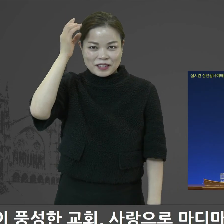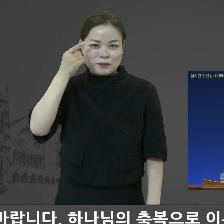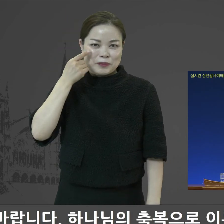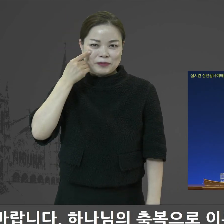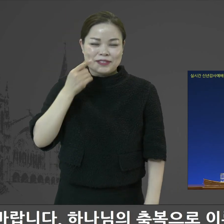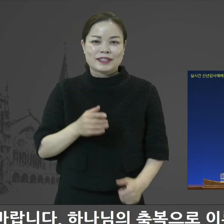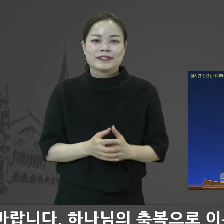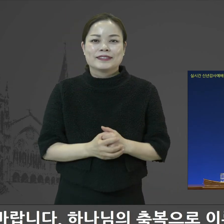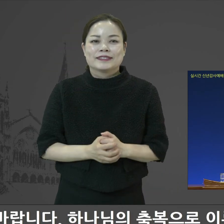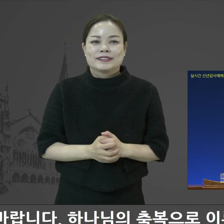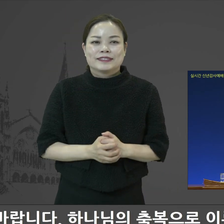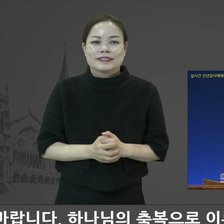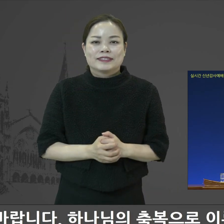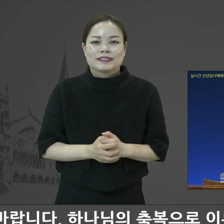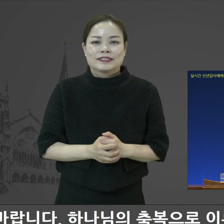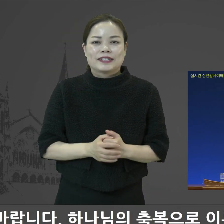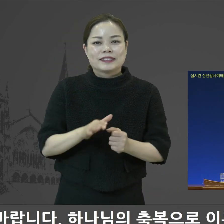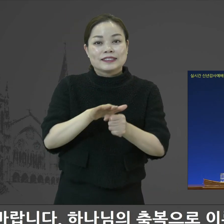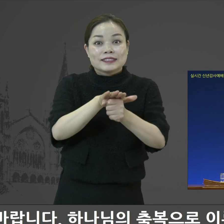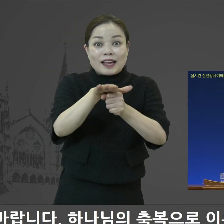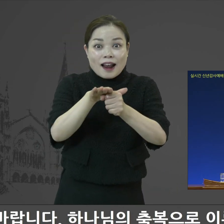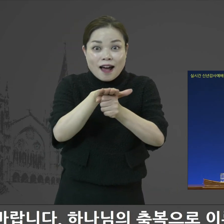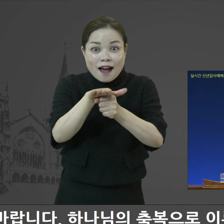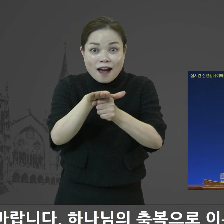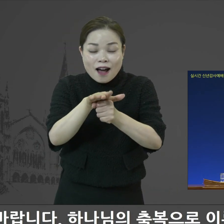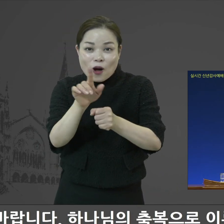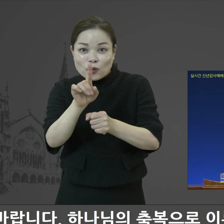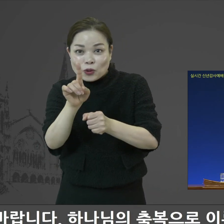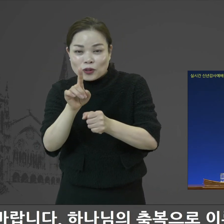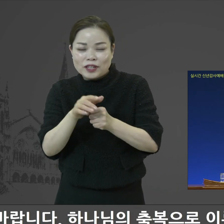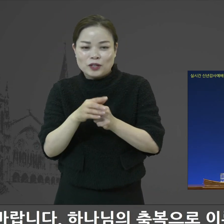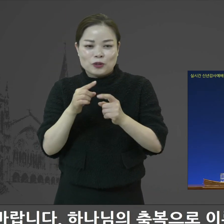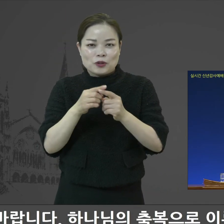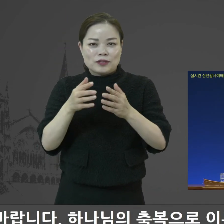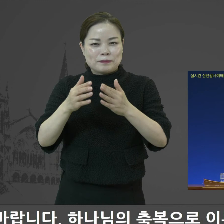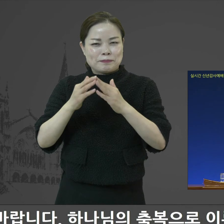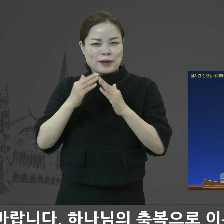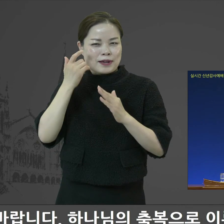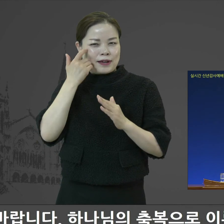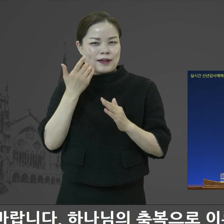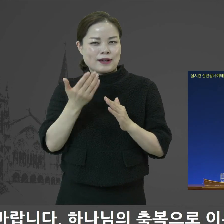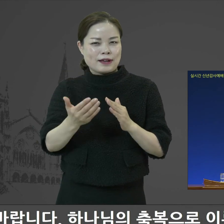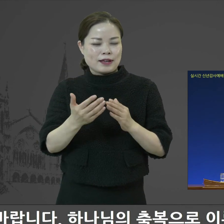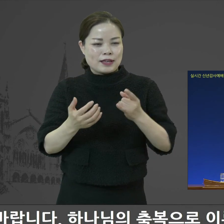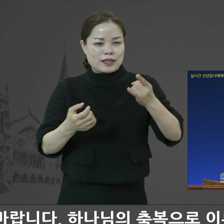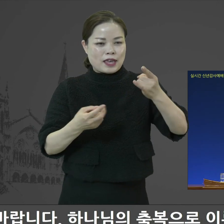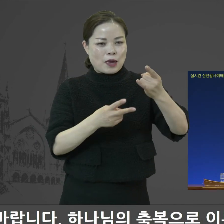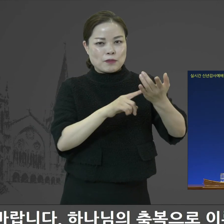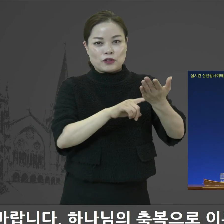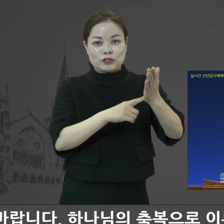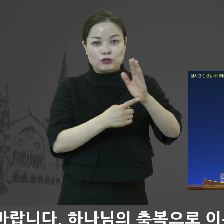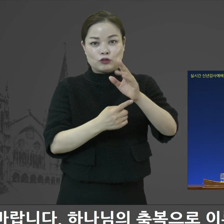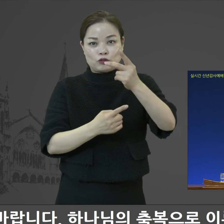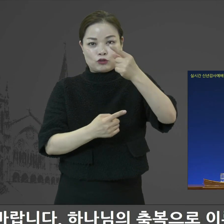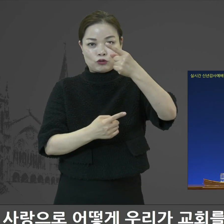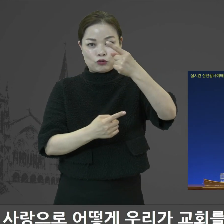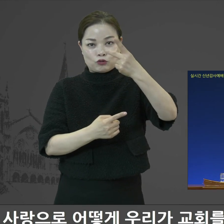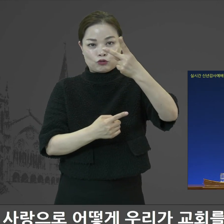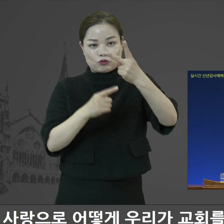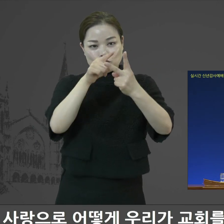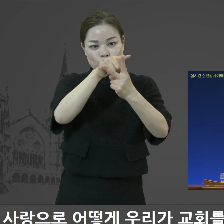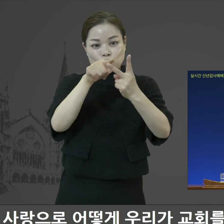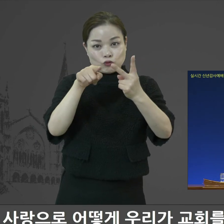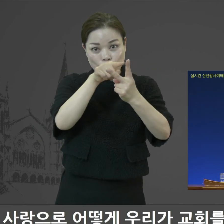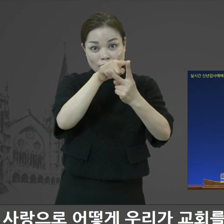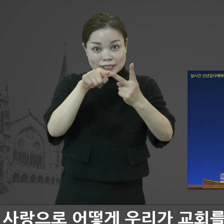기대합니다. 자, 이제 사랑으로 어떻게 우리가 교회를 세워갈 건가, 에베소서에 나오는 두 가지 교훈, 그거